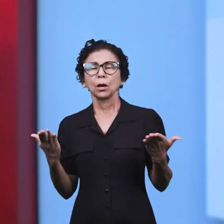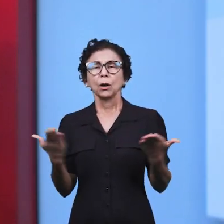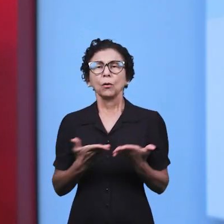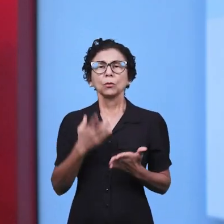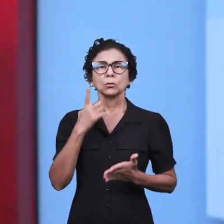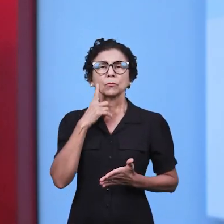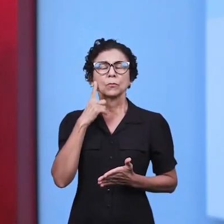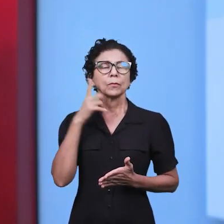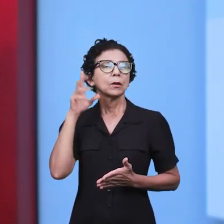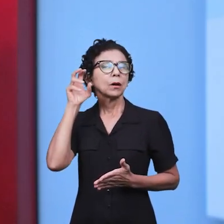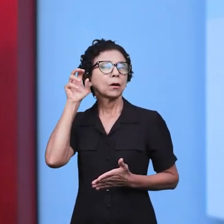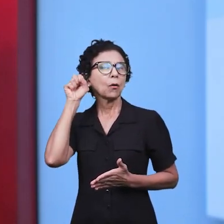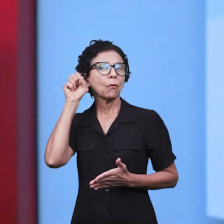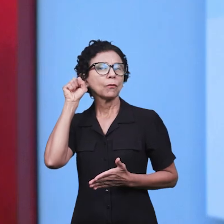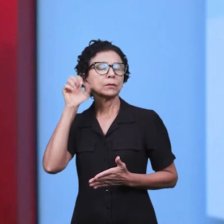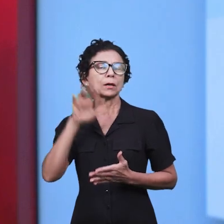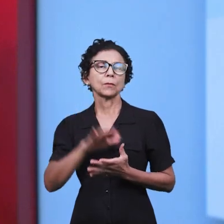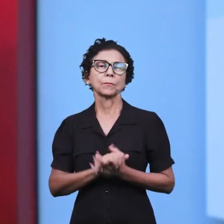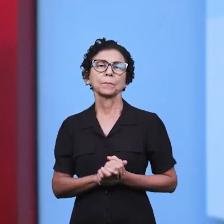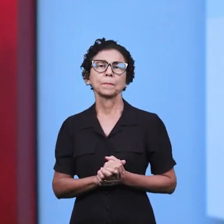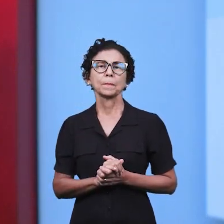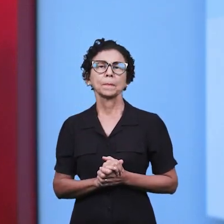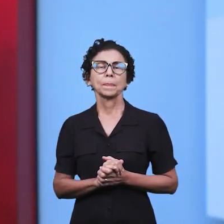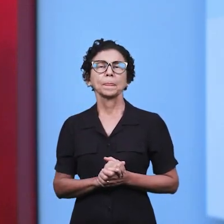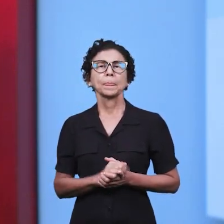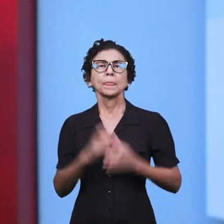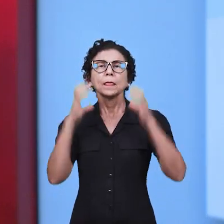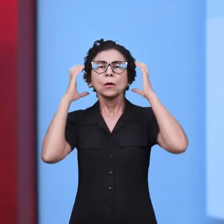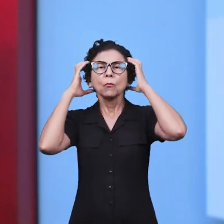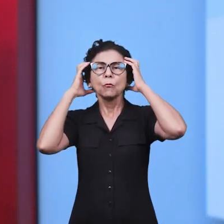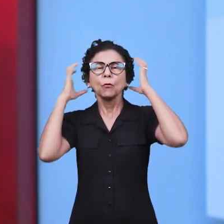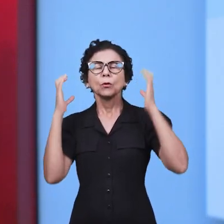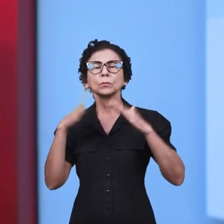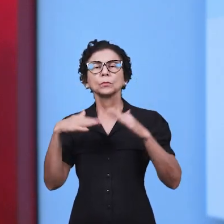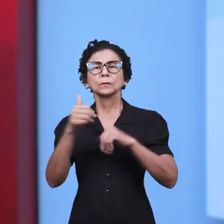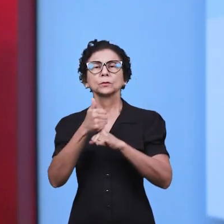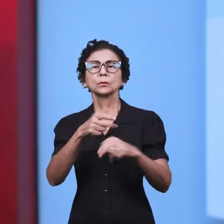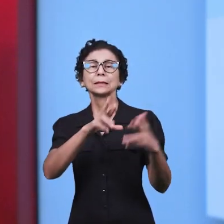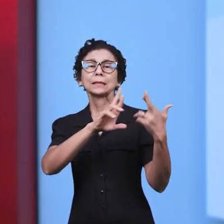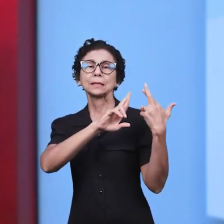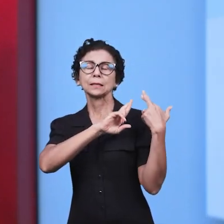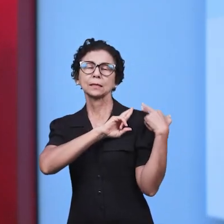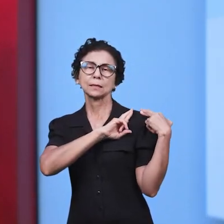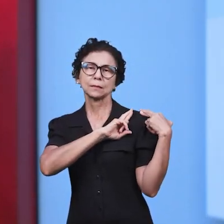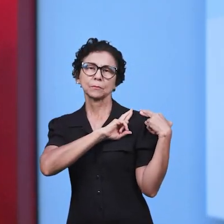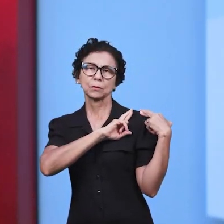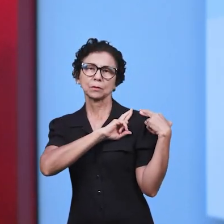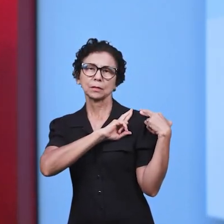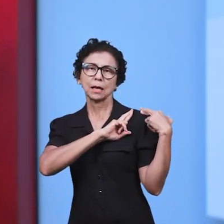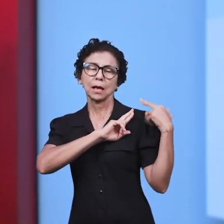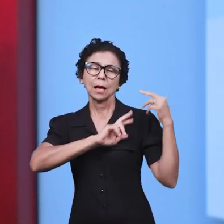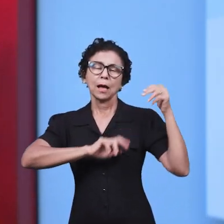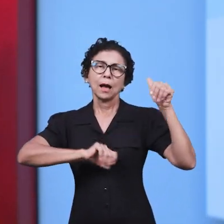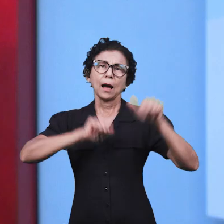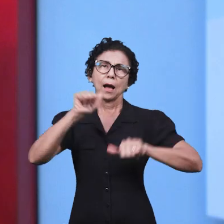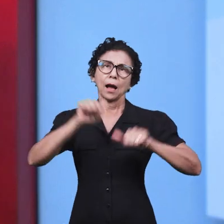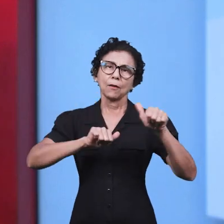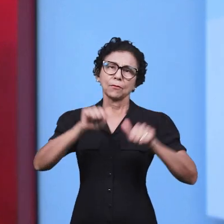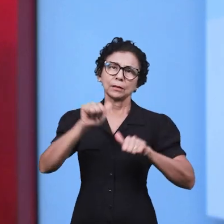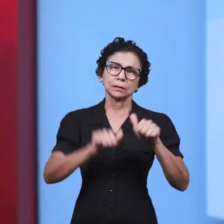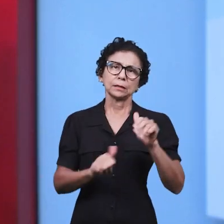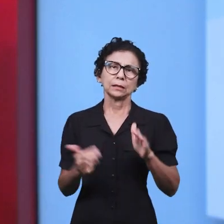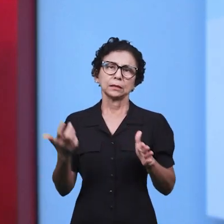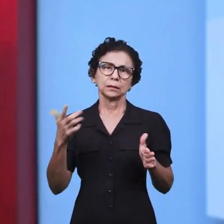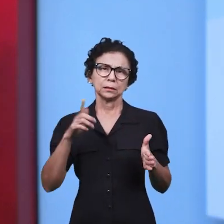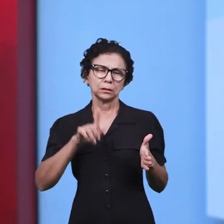sobre a audição. O fonoaudiólogo é o profissional responsável por avaliar, habilitar e